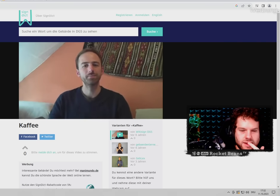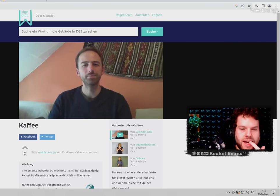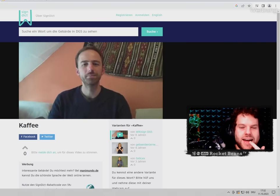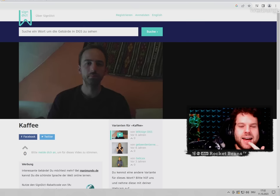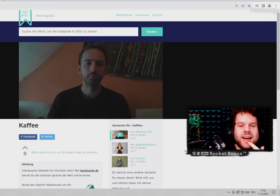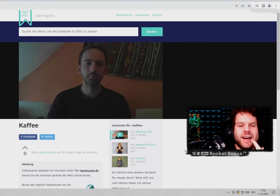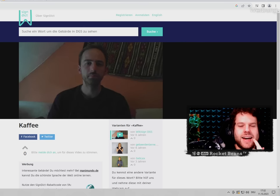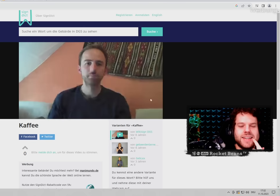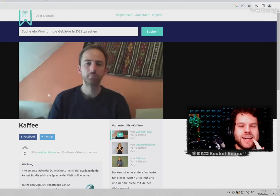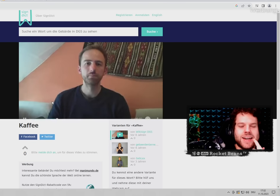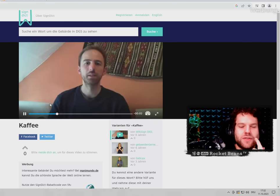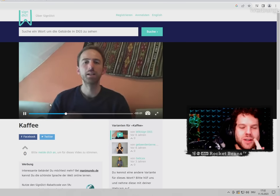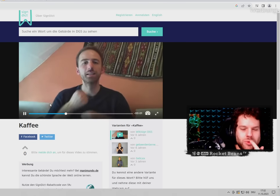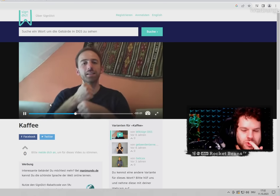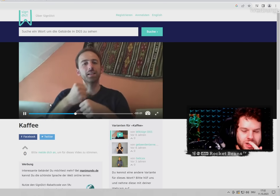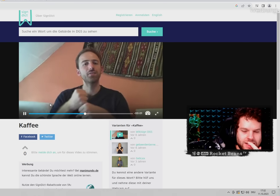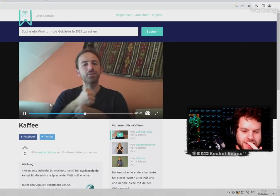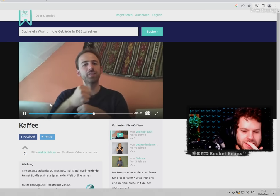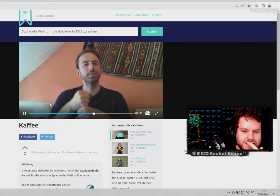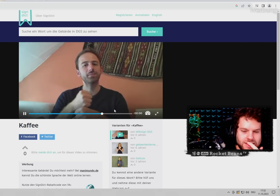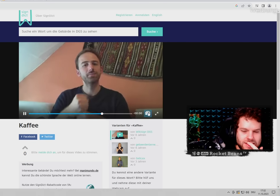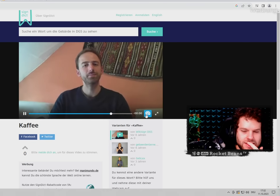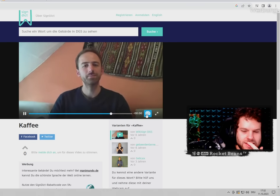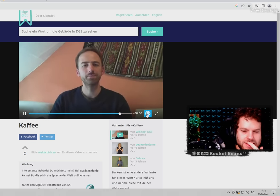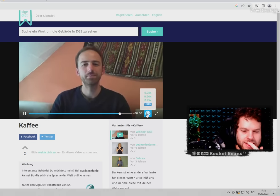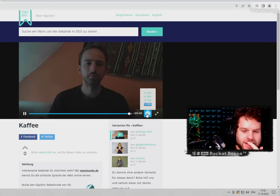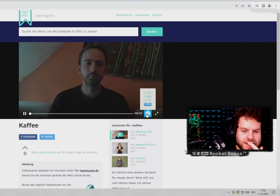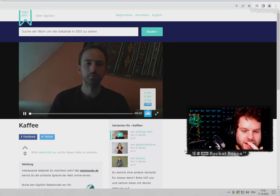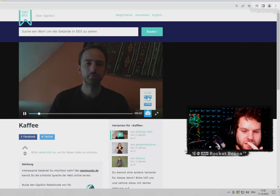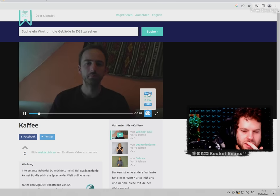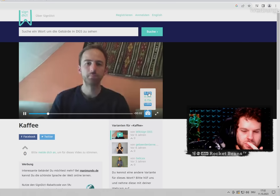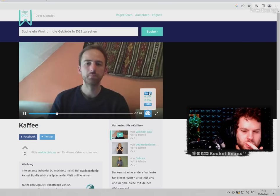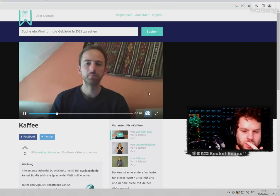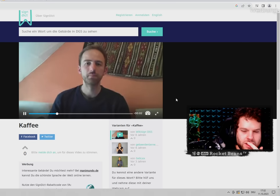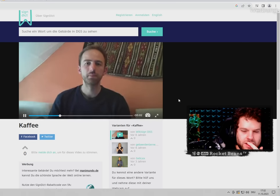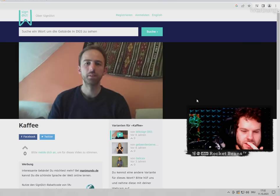Ah, die Kaffeemühle. Die Kaffeemühle.